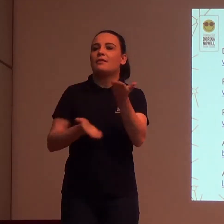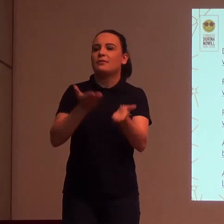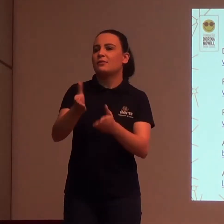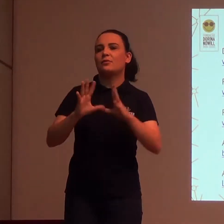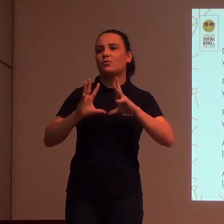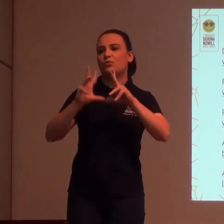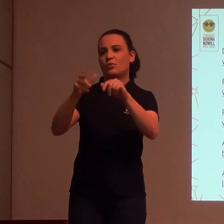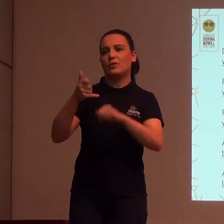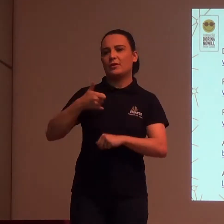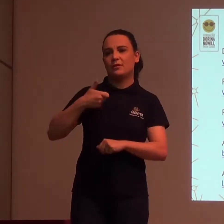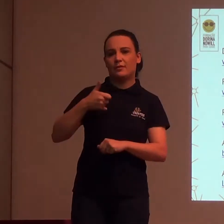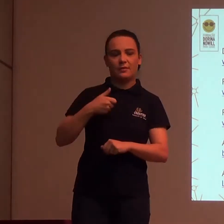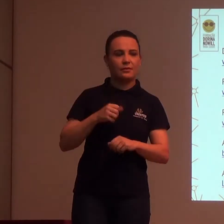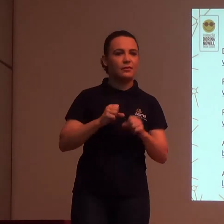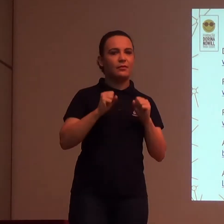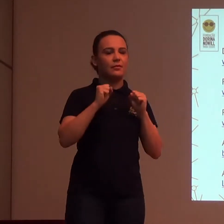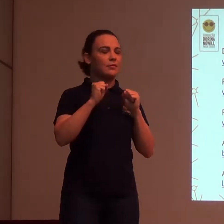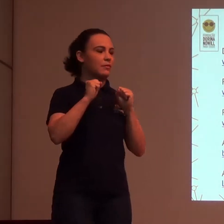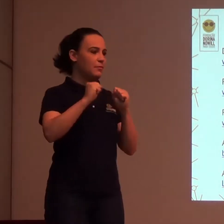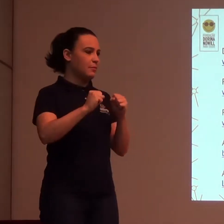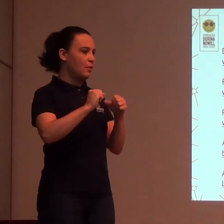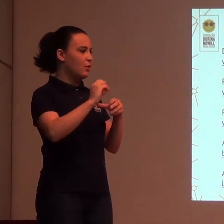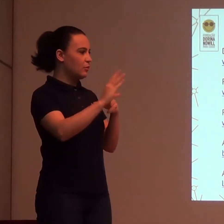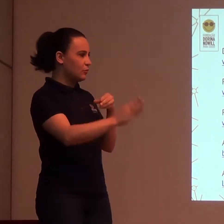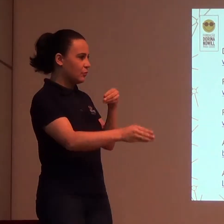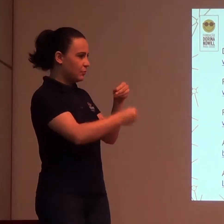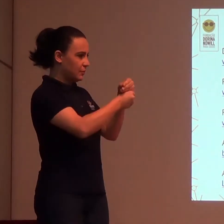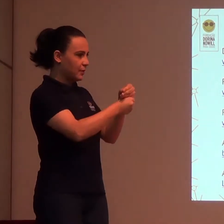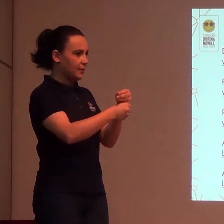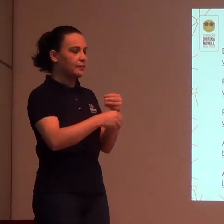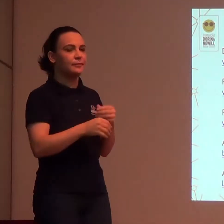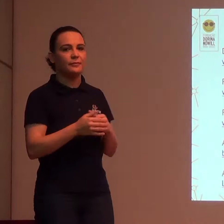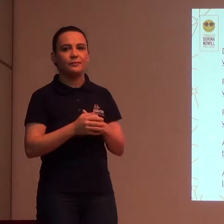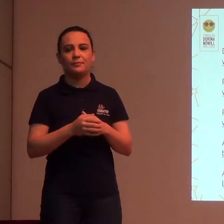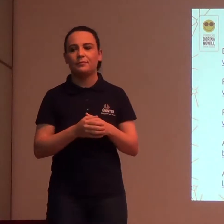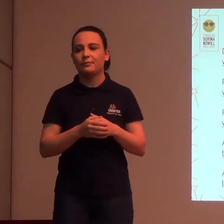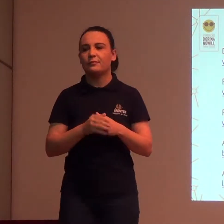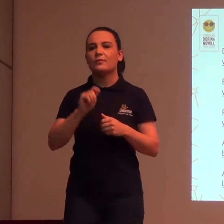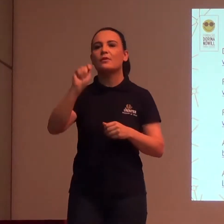que eu tenho reabilitação lá.